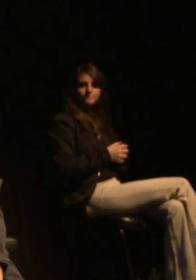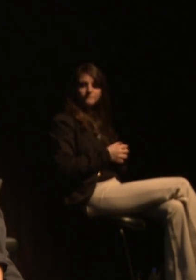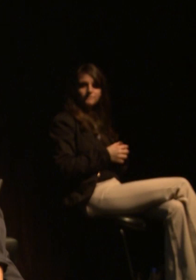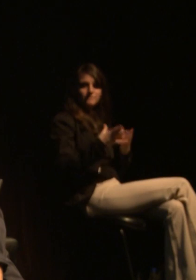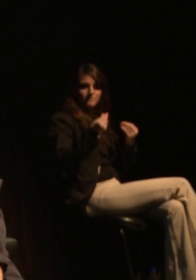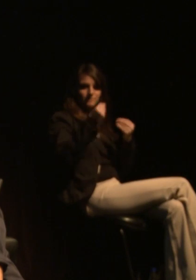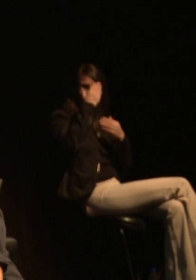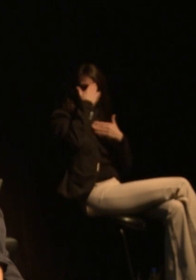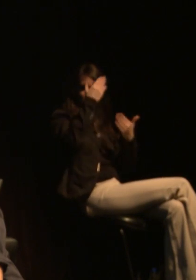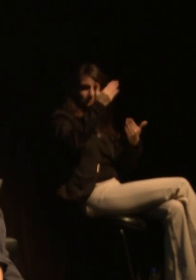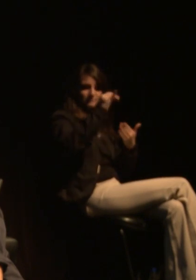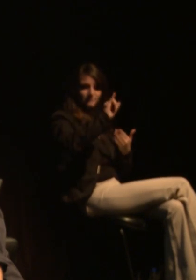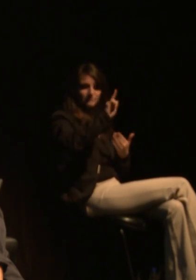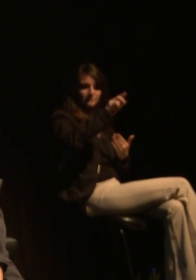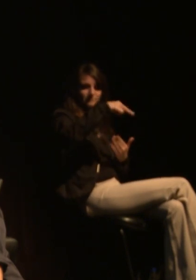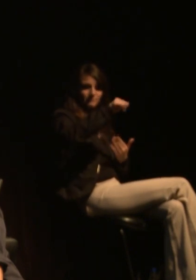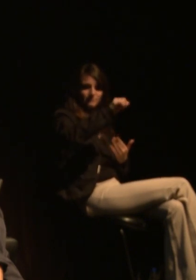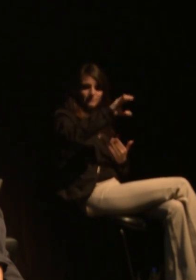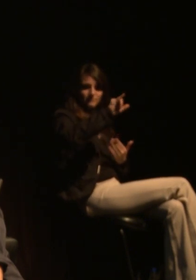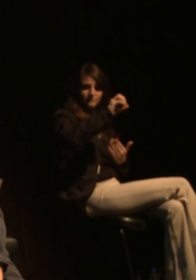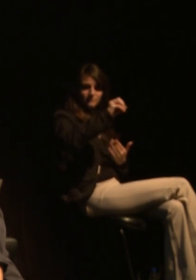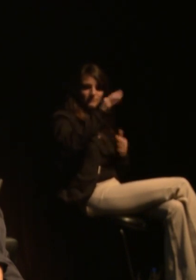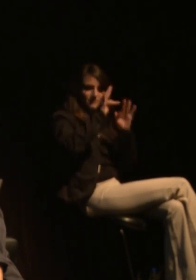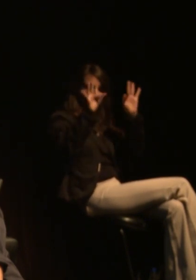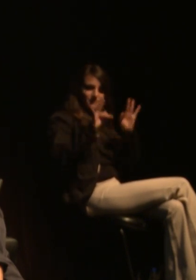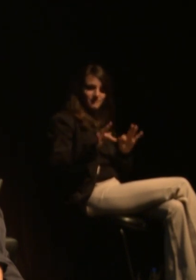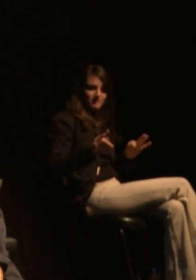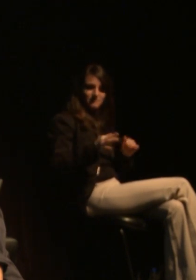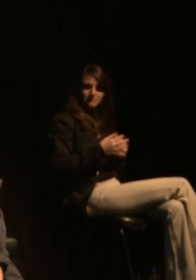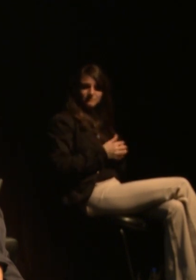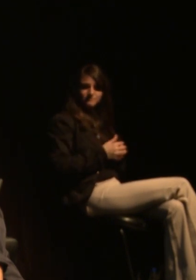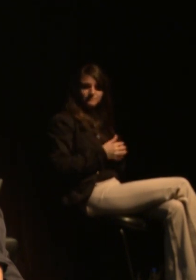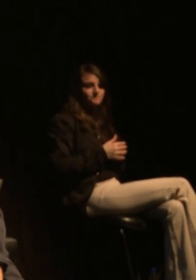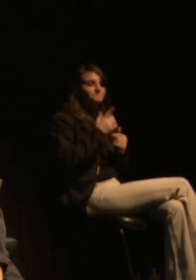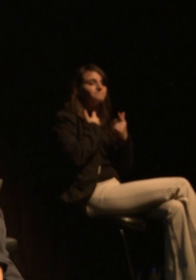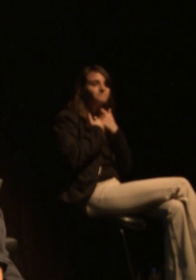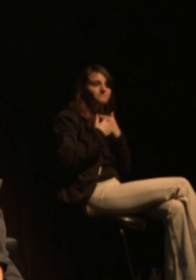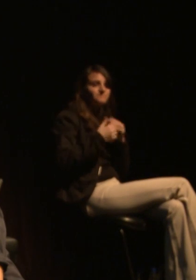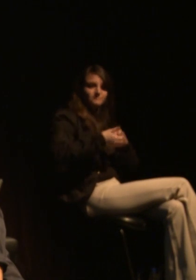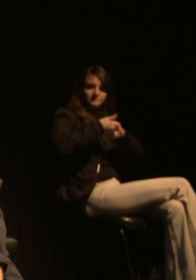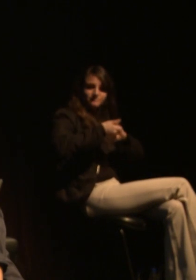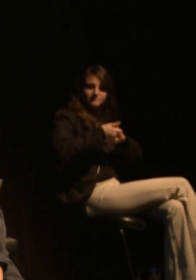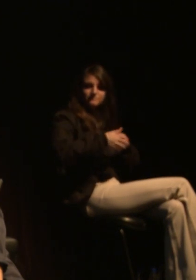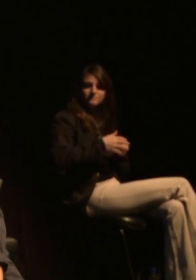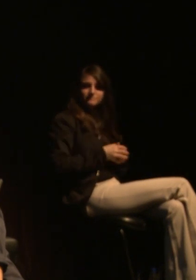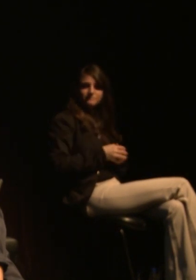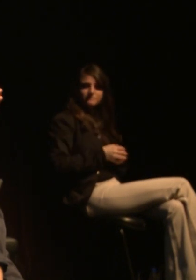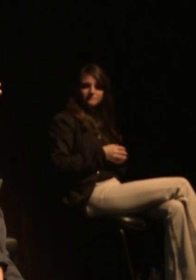Muito obrigado, doutor Inácio. Joela Brandão, feliz posse. Nós todos aqui não estaremos, eu não vou poder estar, mas